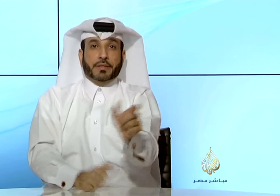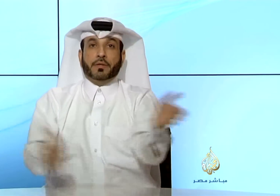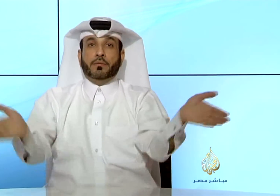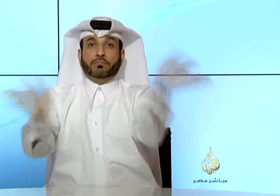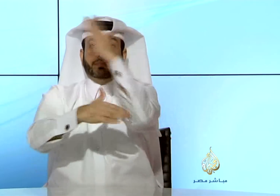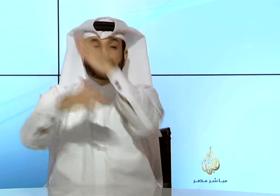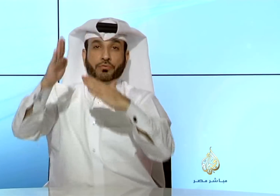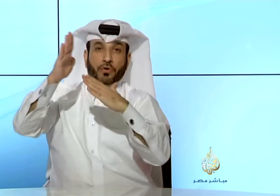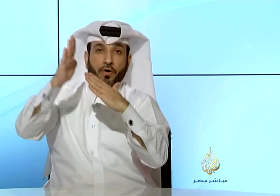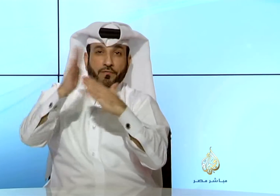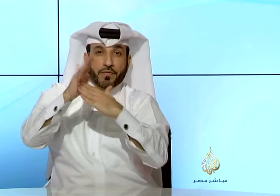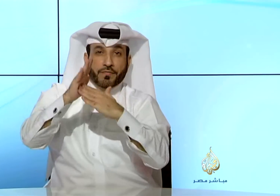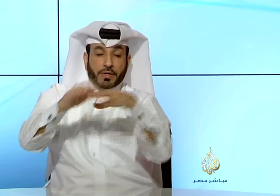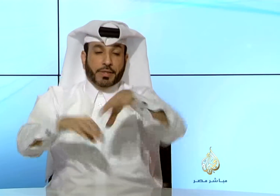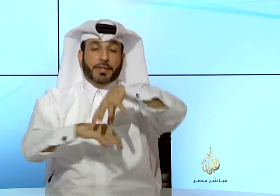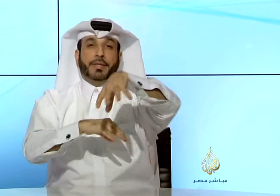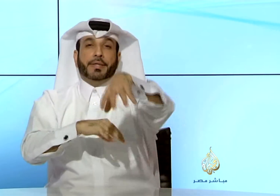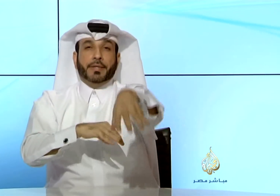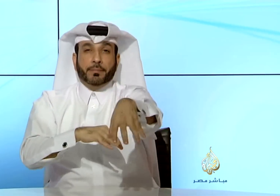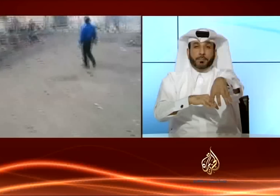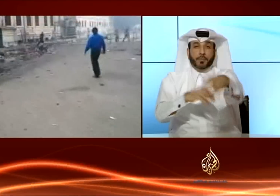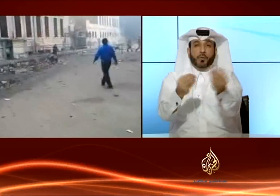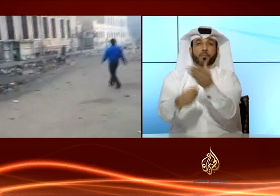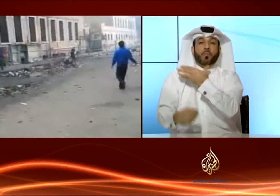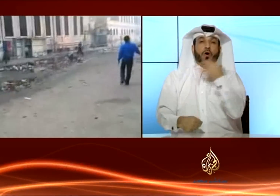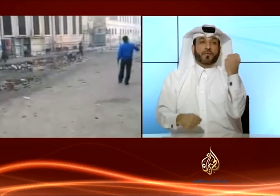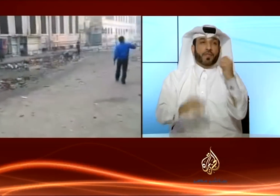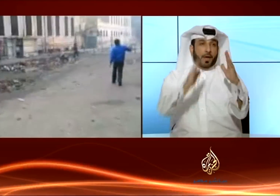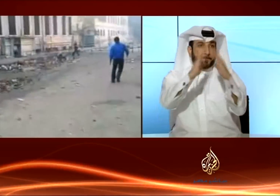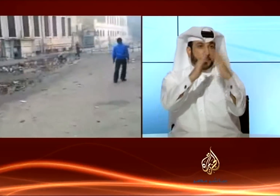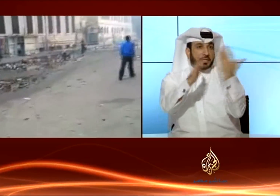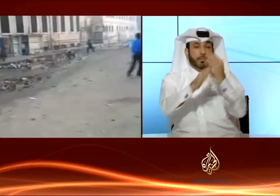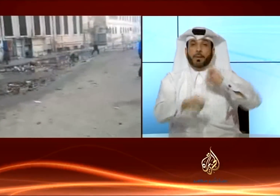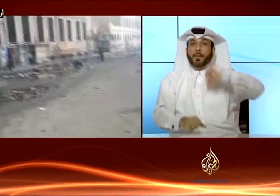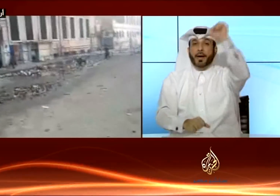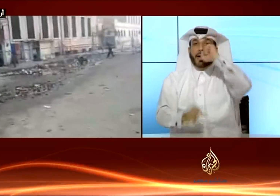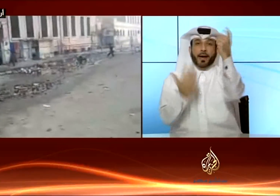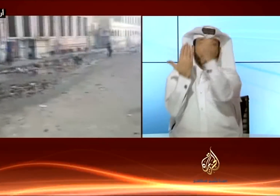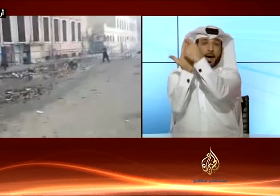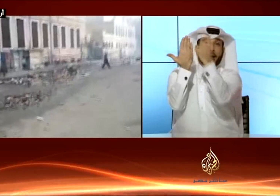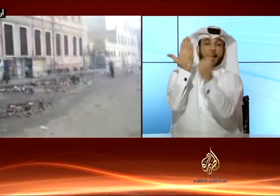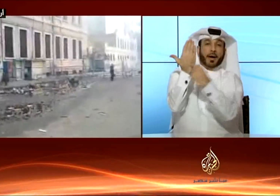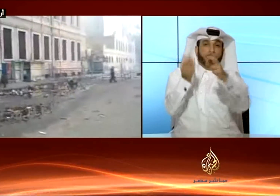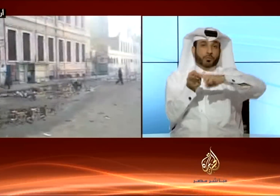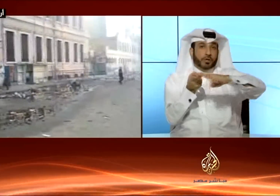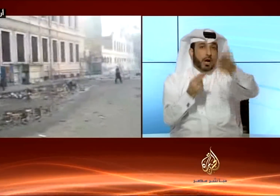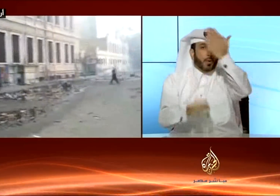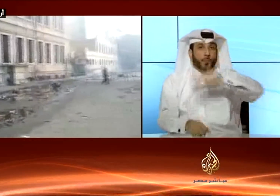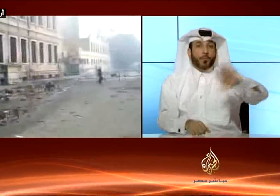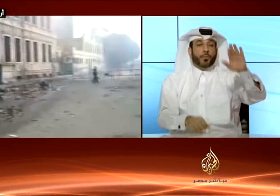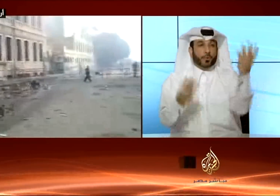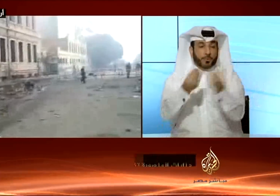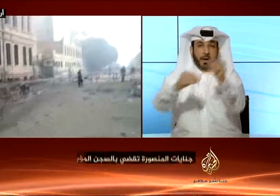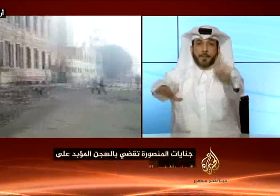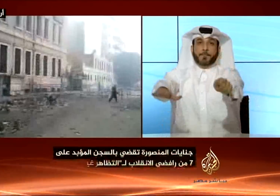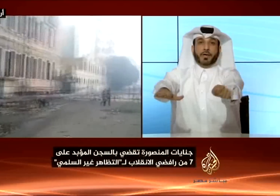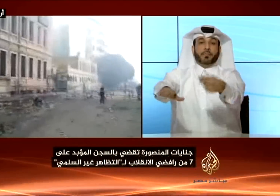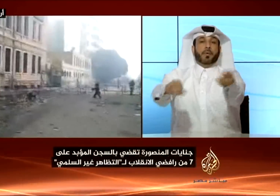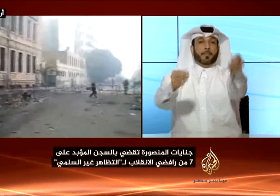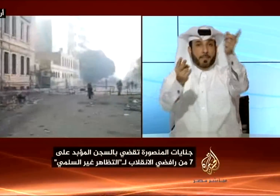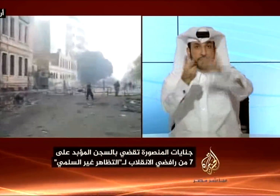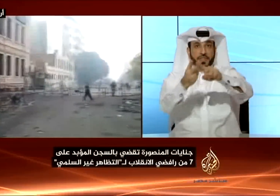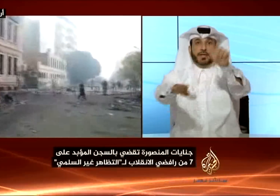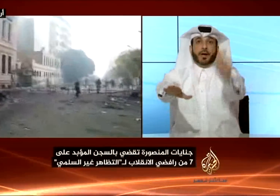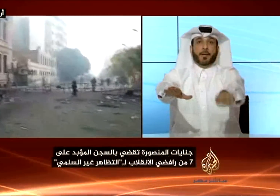الانقلاب بمحافظه الدقهليه لاتهامهم بالتظاهر غير السلمي بحسب الحكم كما قضت